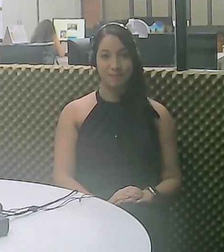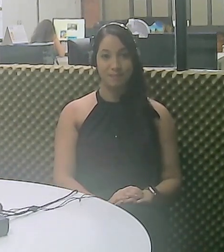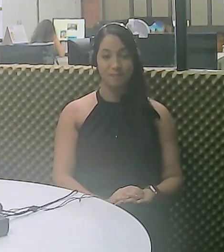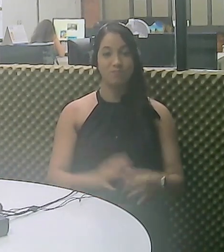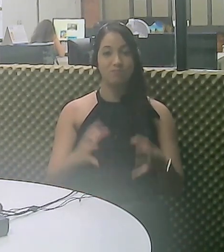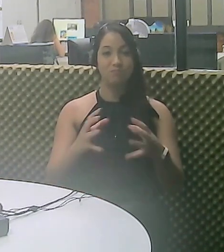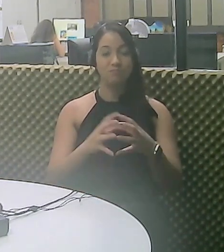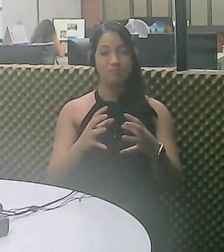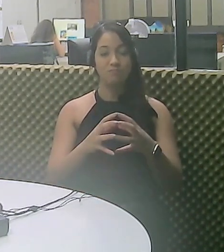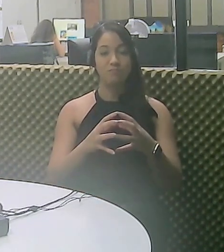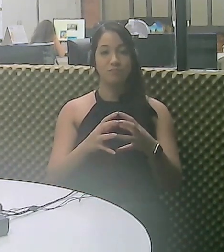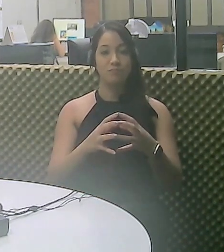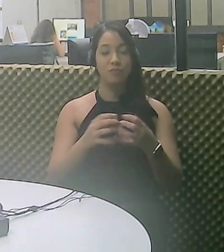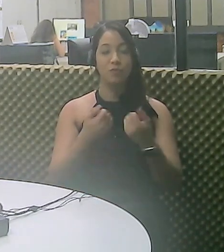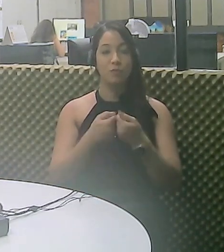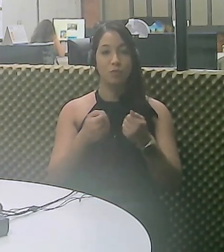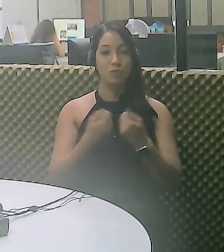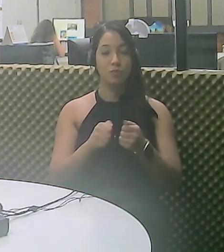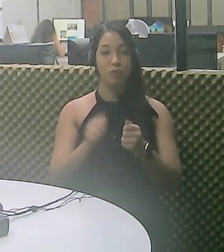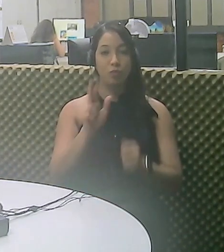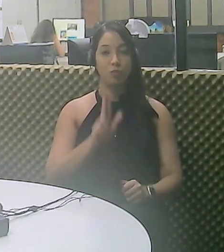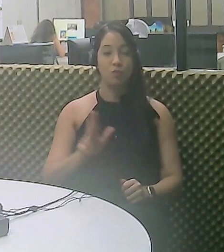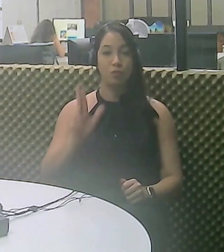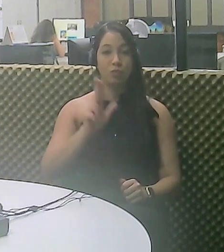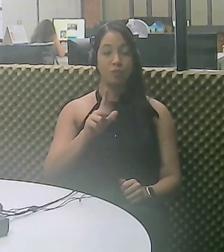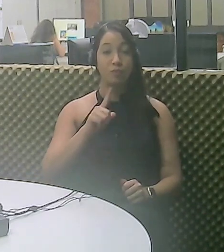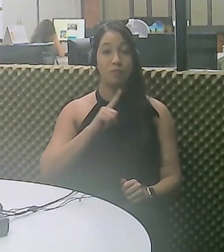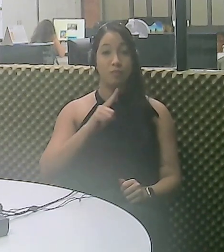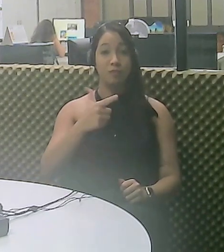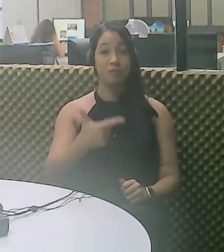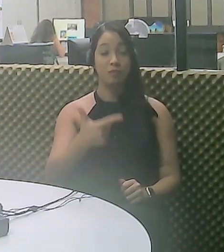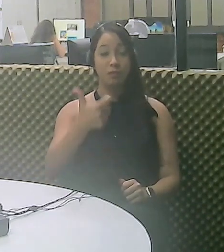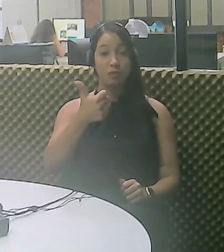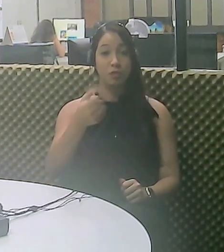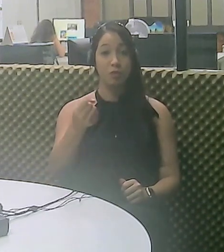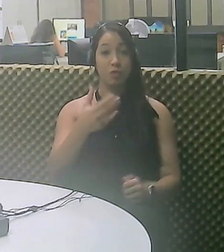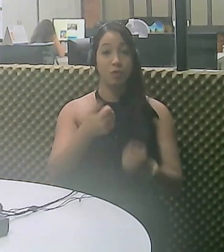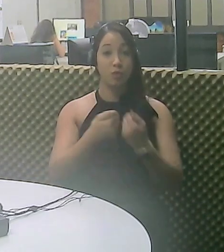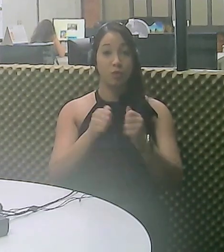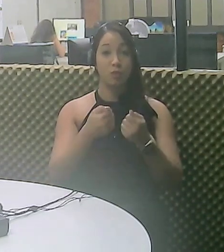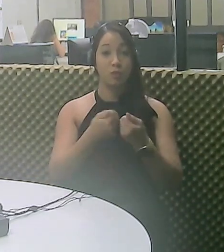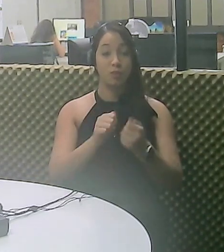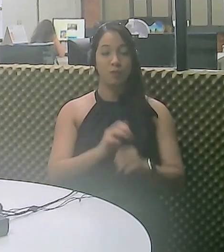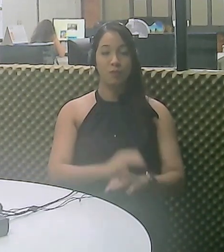Frota do transporte público de Uberlândia contará com 21 novos ônibus.